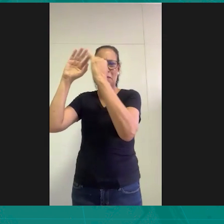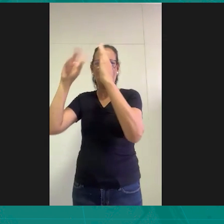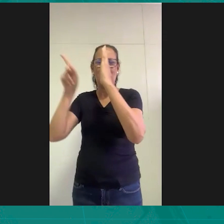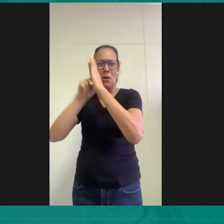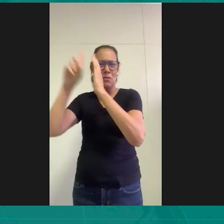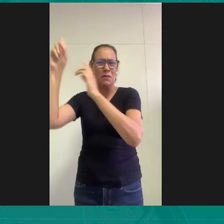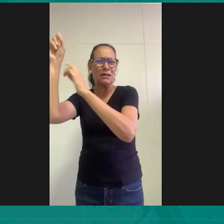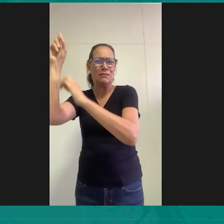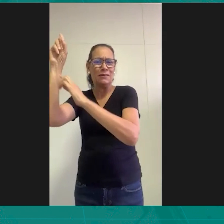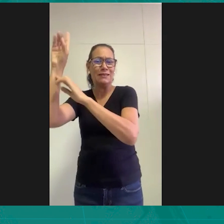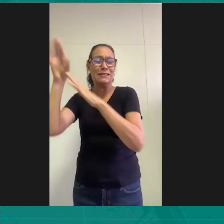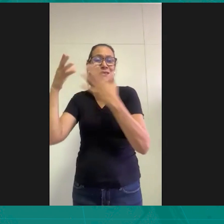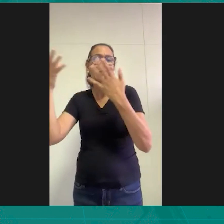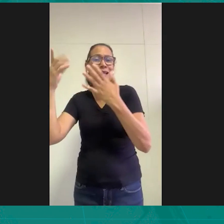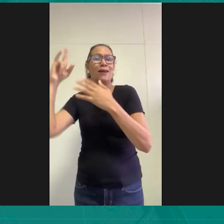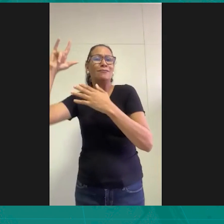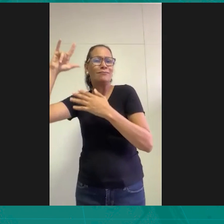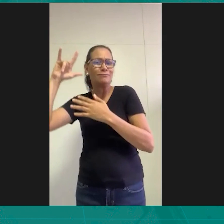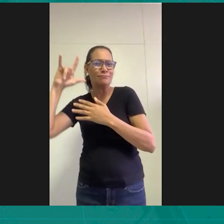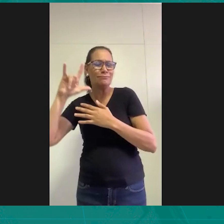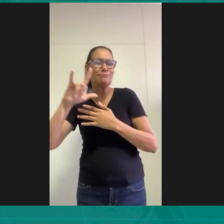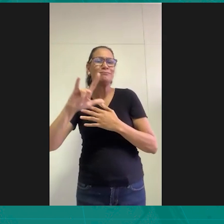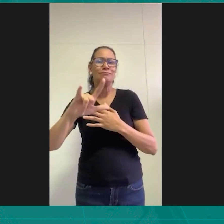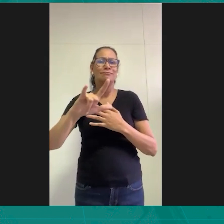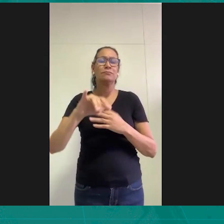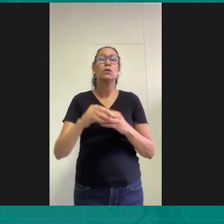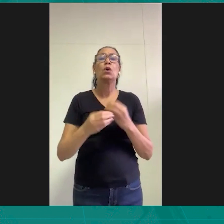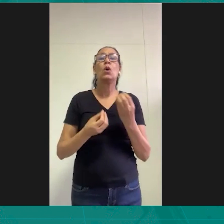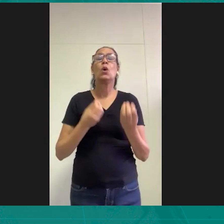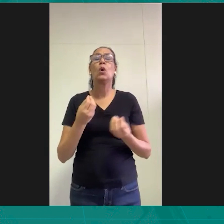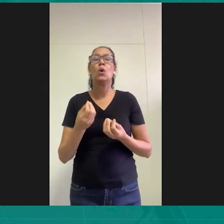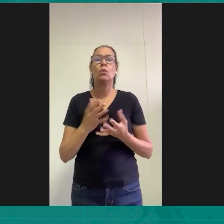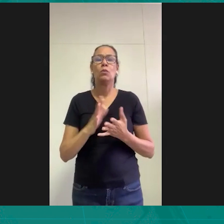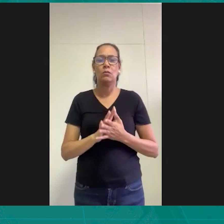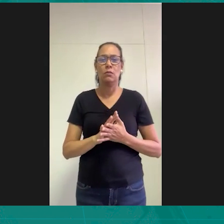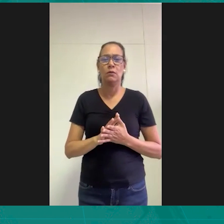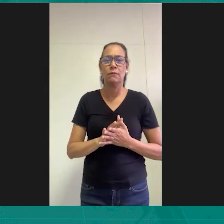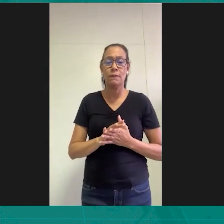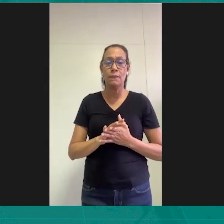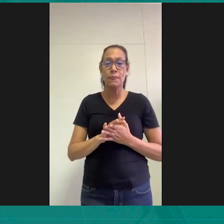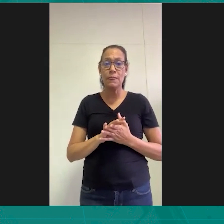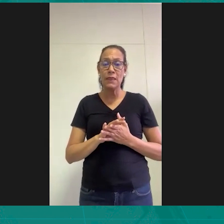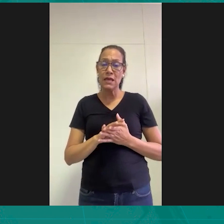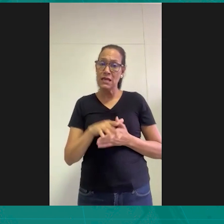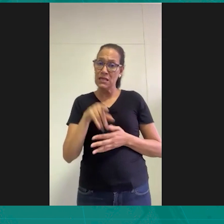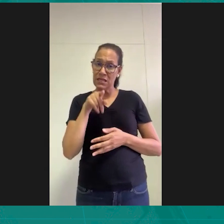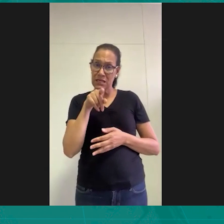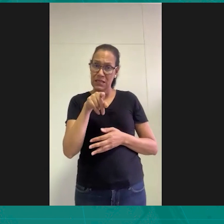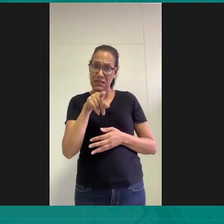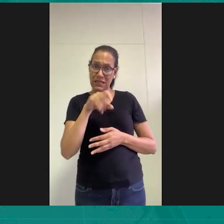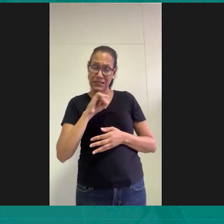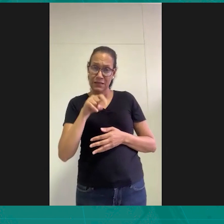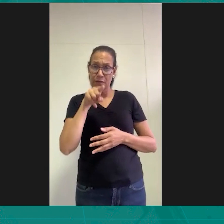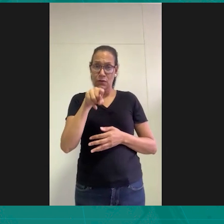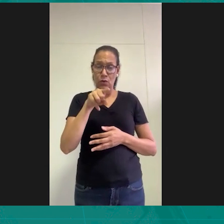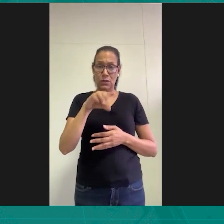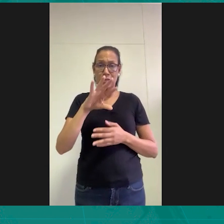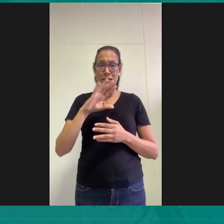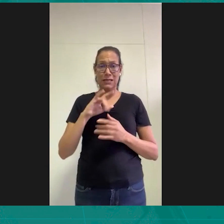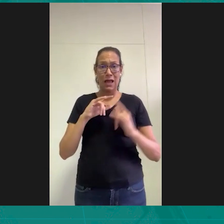oh Senhor, eu te amo, eu te amo. Se você ama, obedece então às minhas palavras.